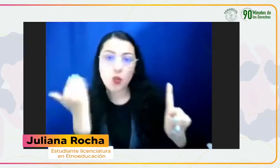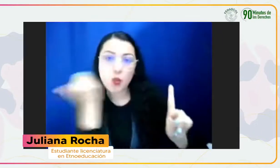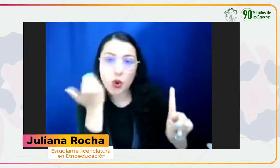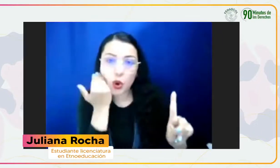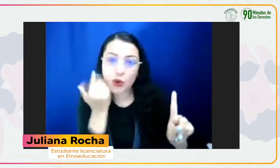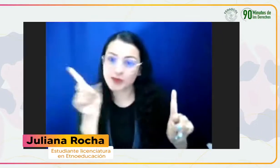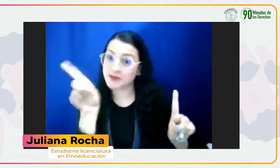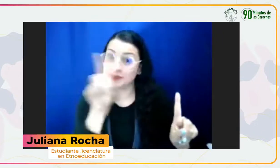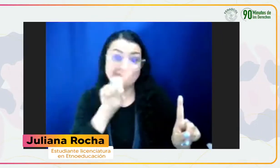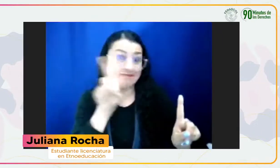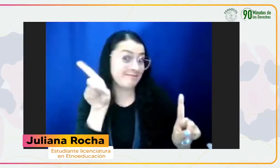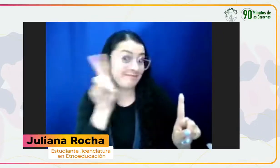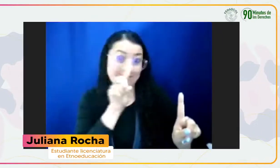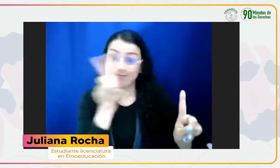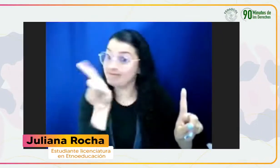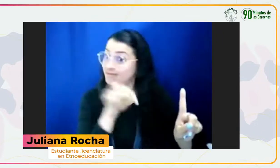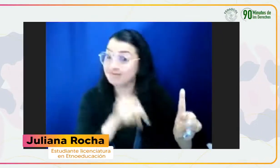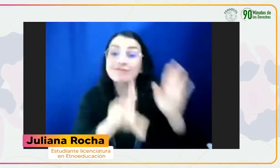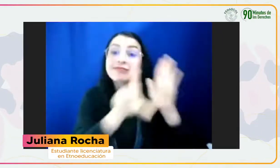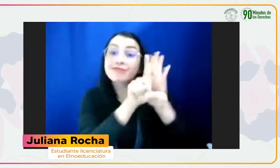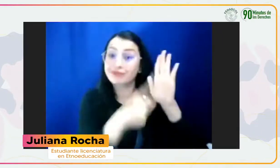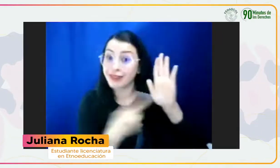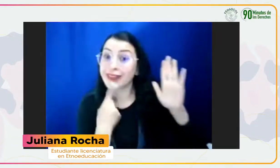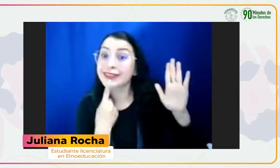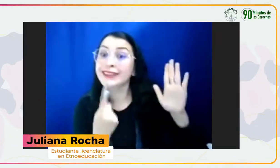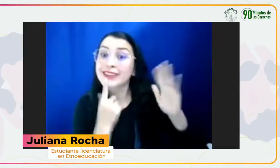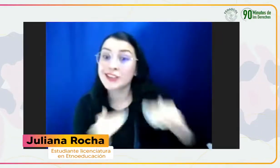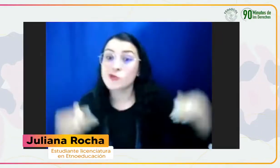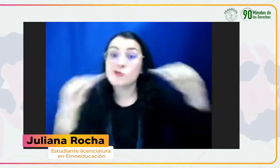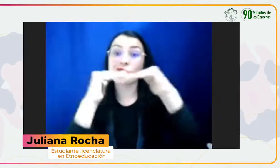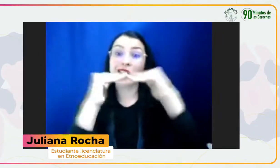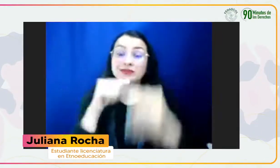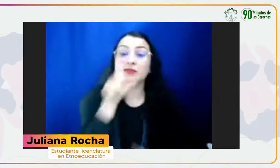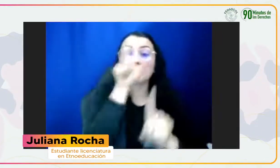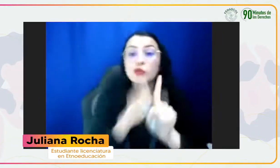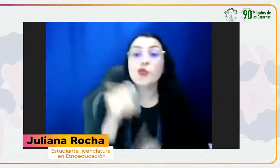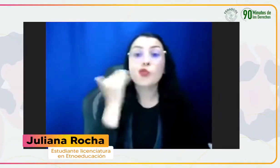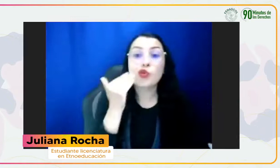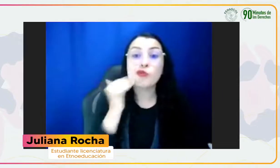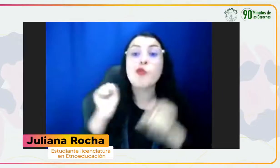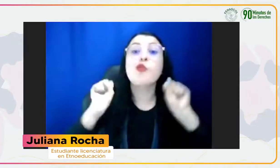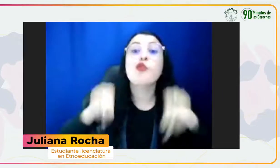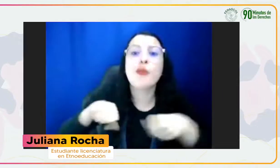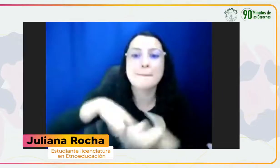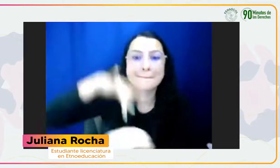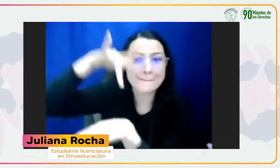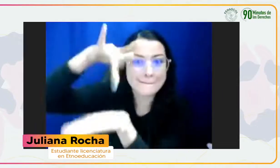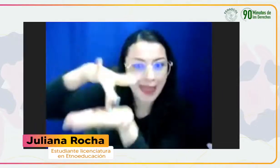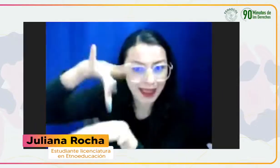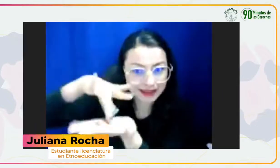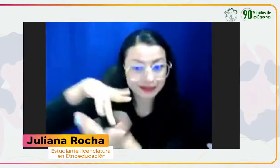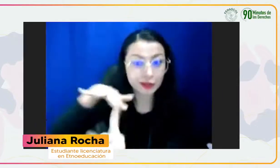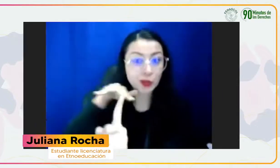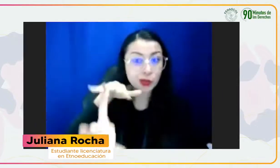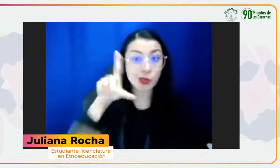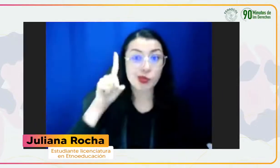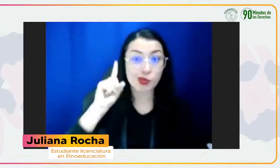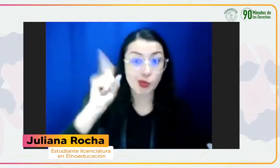tradición se nos ha puesto como mujeres. Pero no, la ley dice que no, estamos en igualdad de condiciones, tanto hombres como